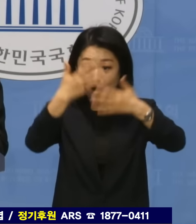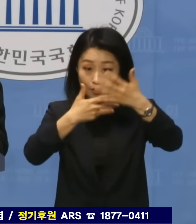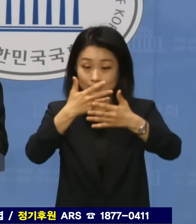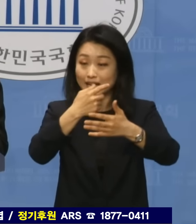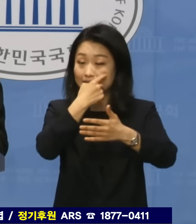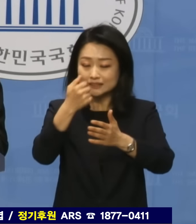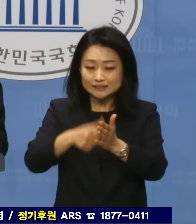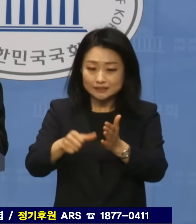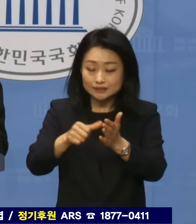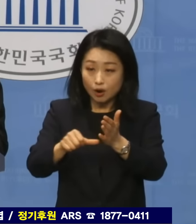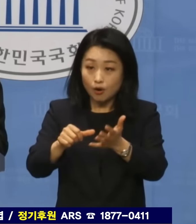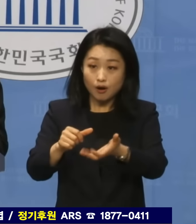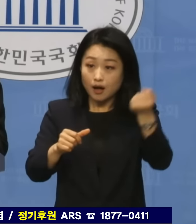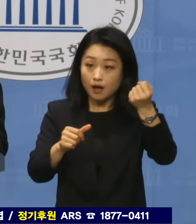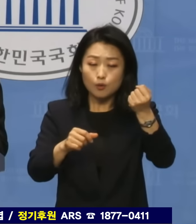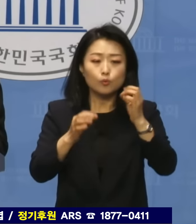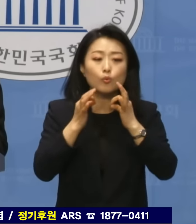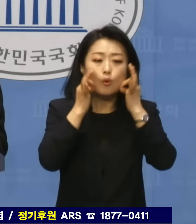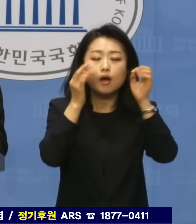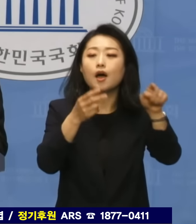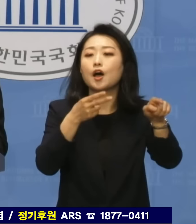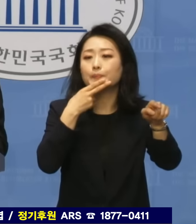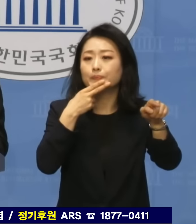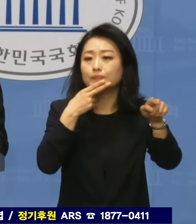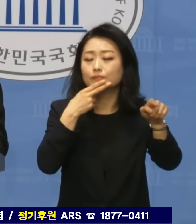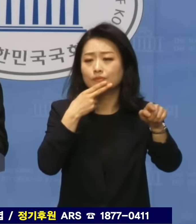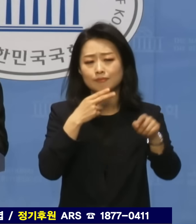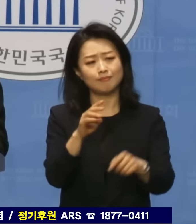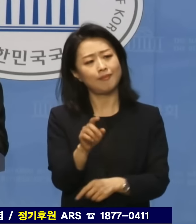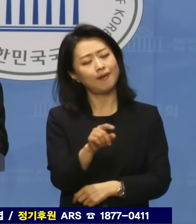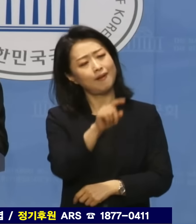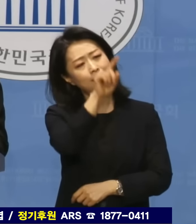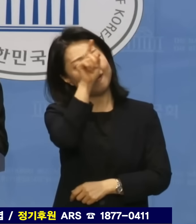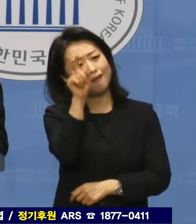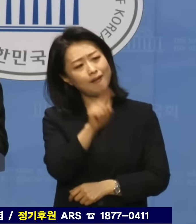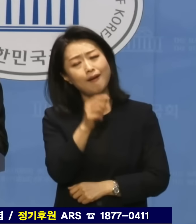증거 확보를 위한 노력조차 하지 않은 검찰이 할 말입니까?